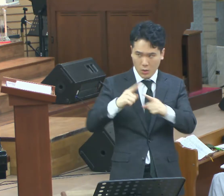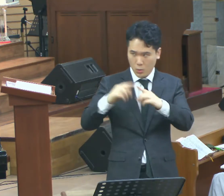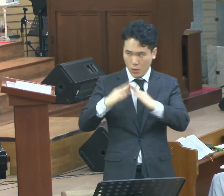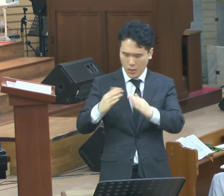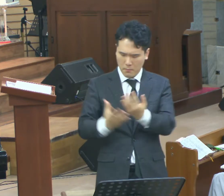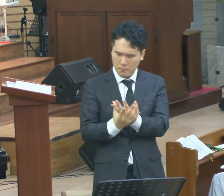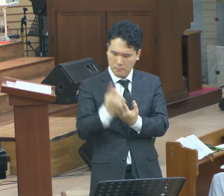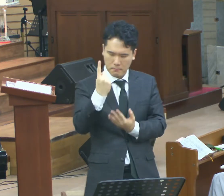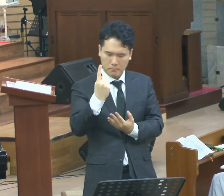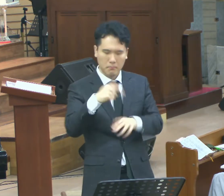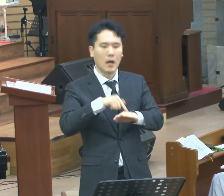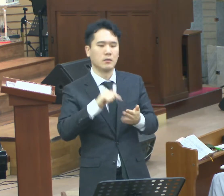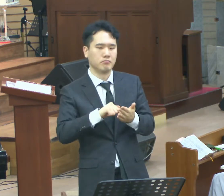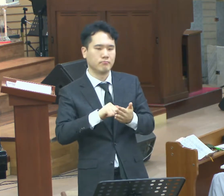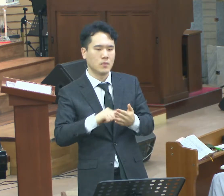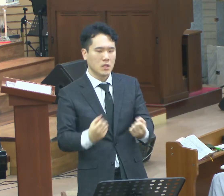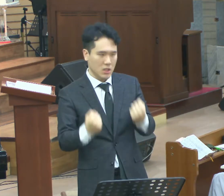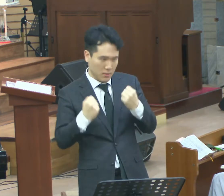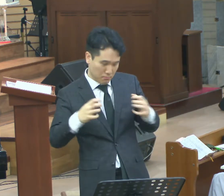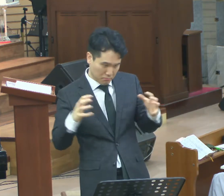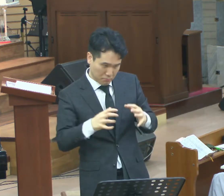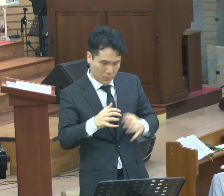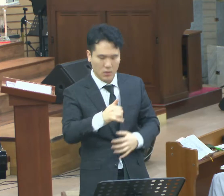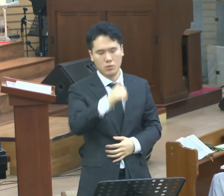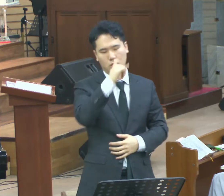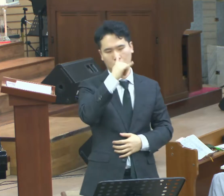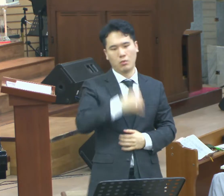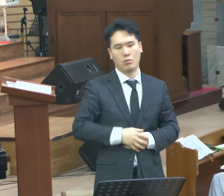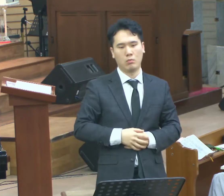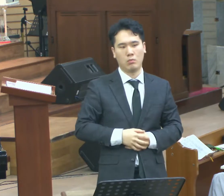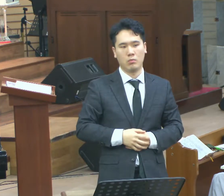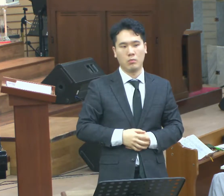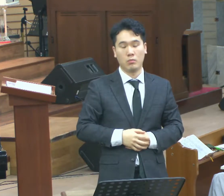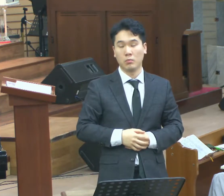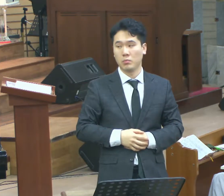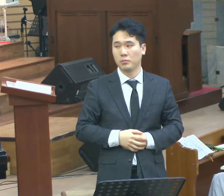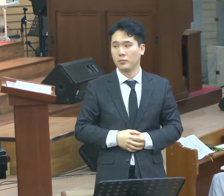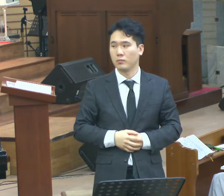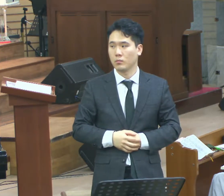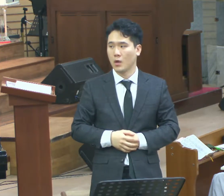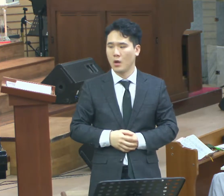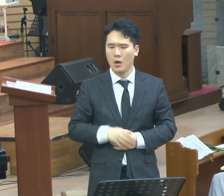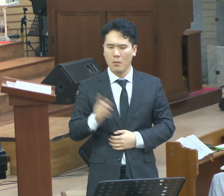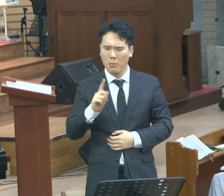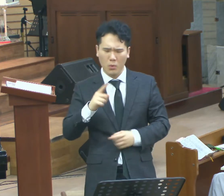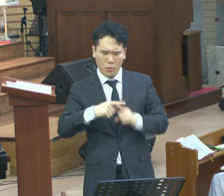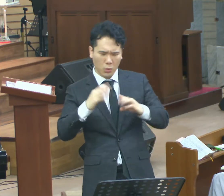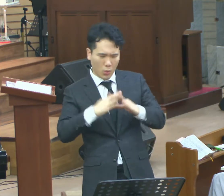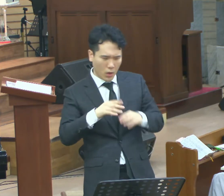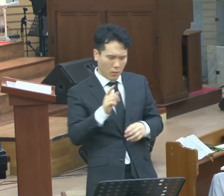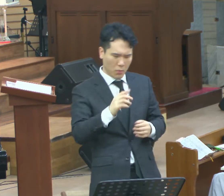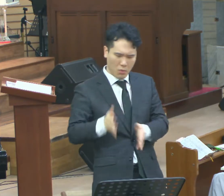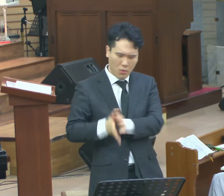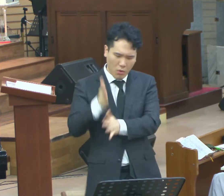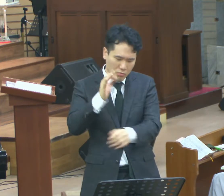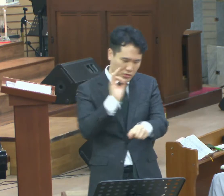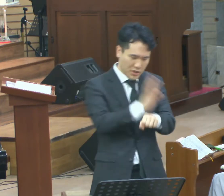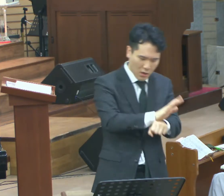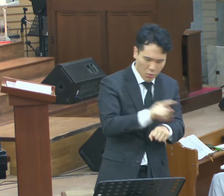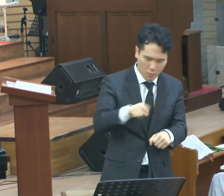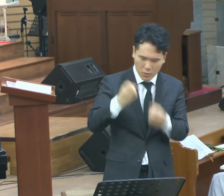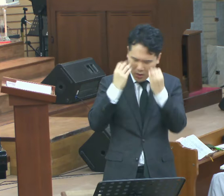봐요. 교회가 맨날 행사 많이 하고 뭔가 사고 뭐 짓고 그게 중요한 게 아니라 그